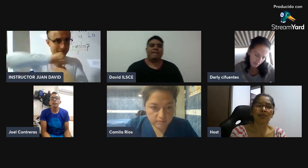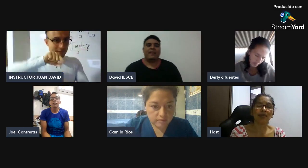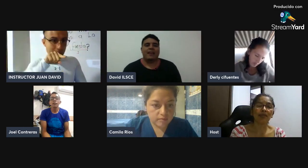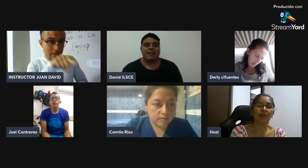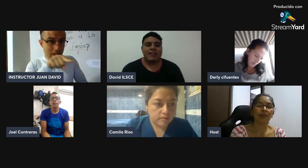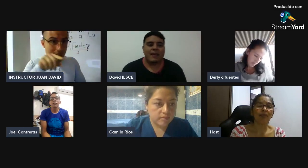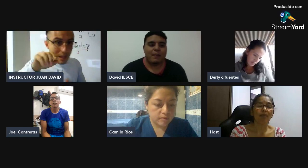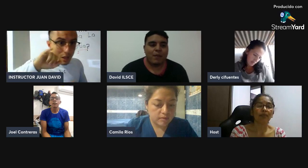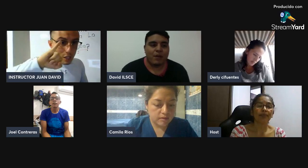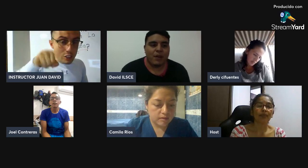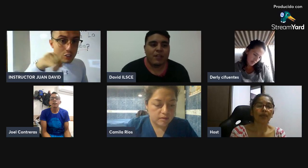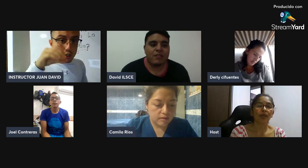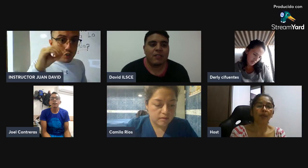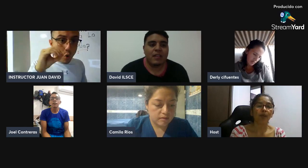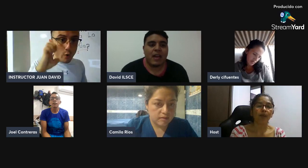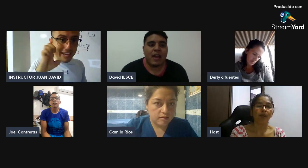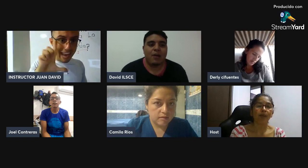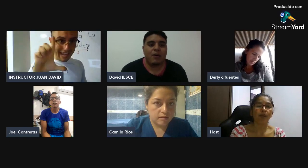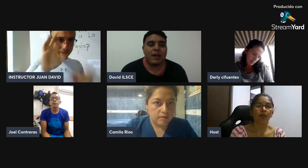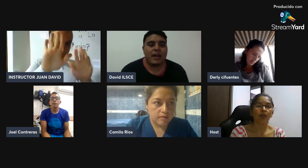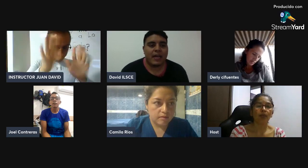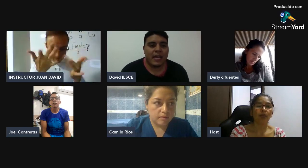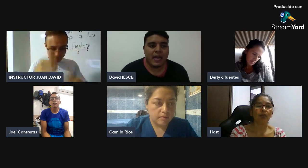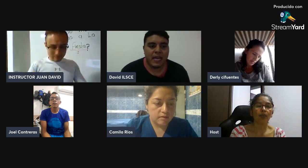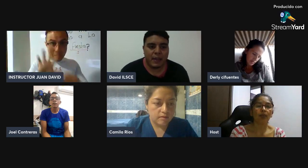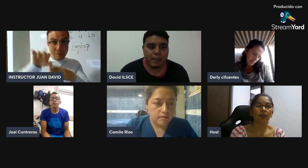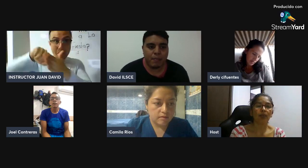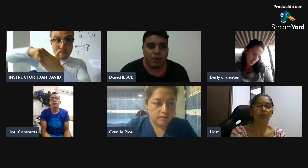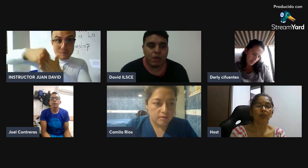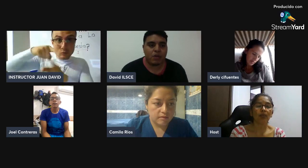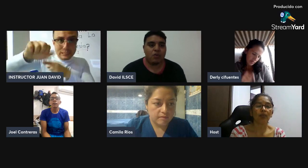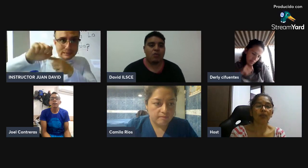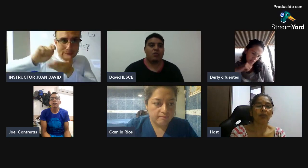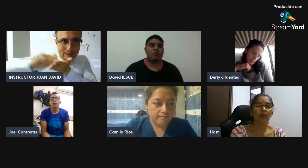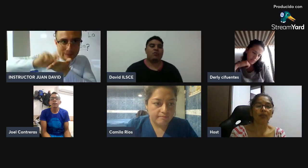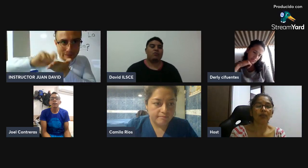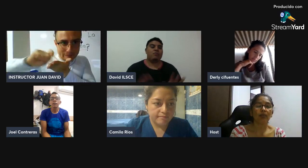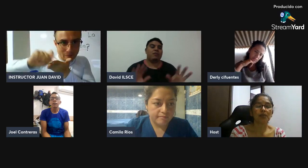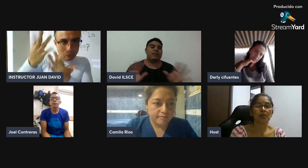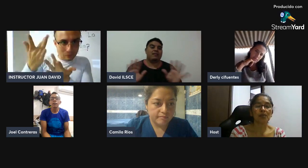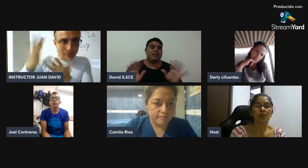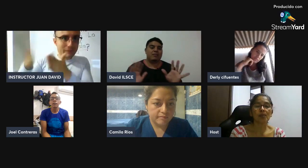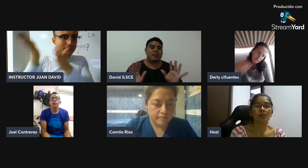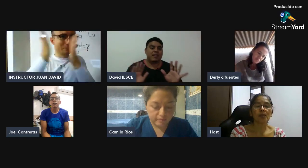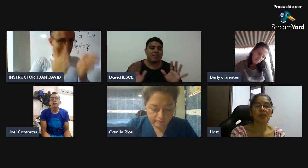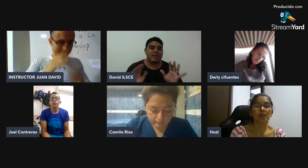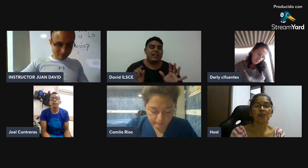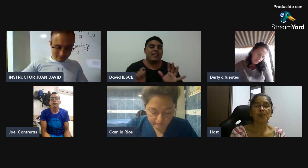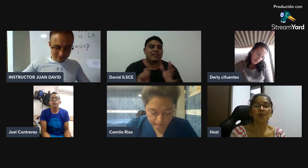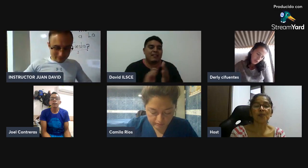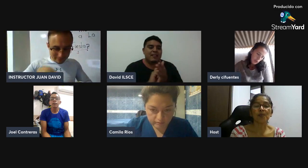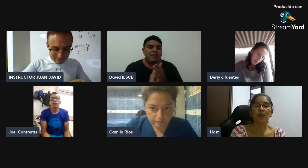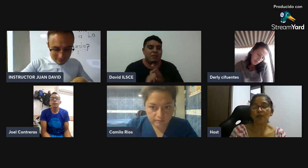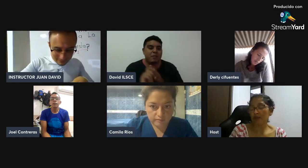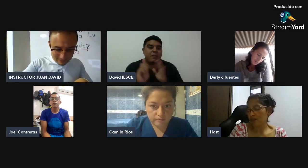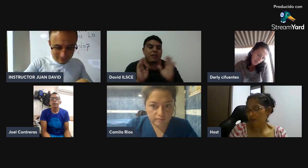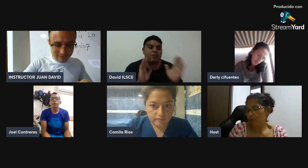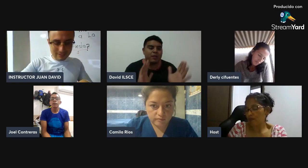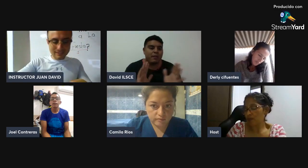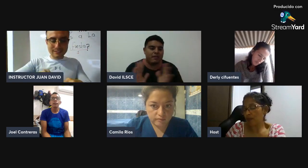y bueno entonces ahora voy con mientras mientras del lee está escribiendo y preparando voy a pasar